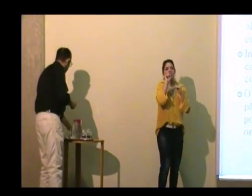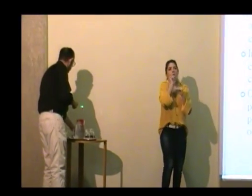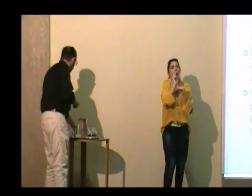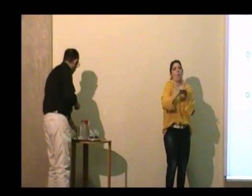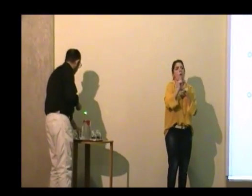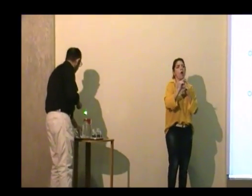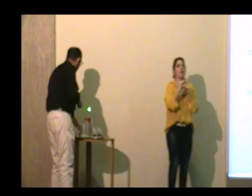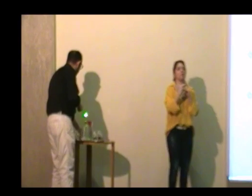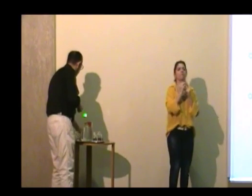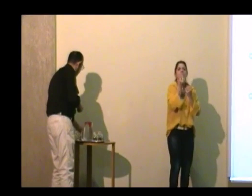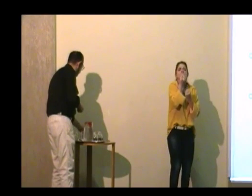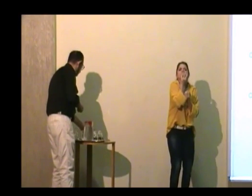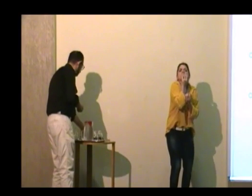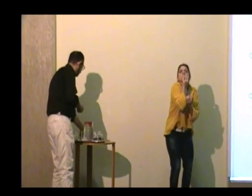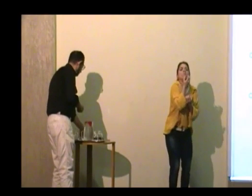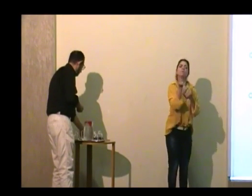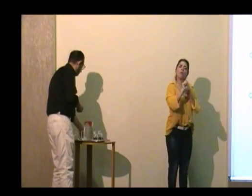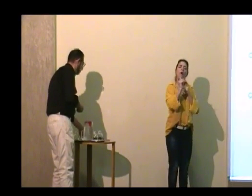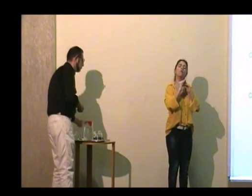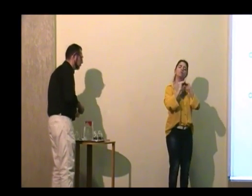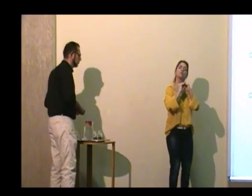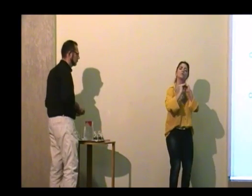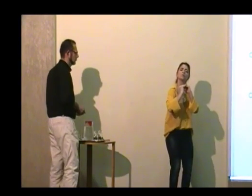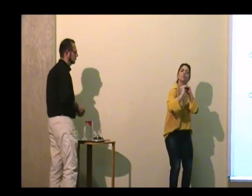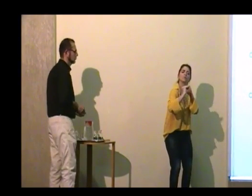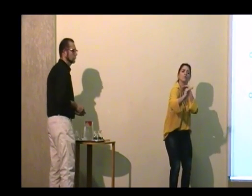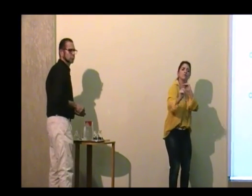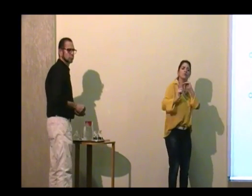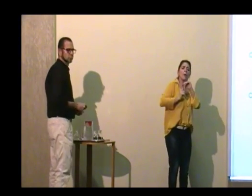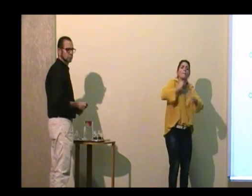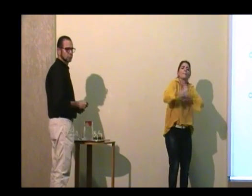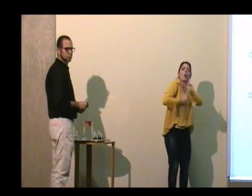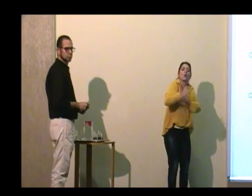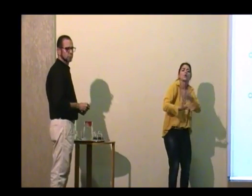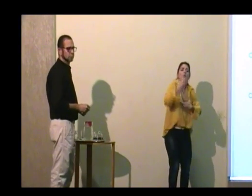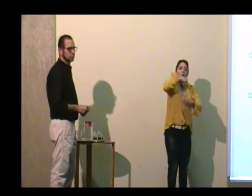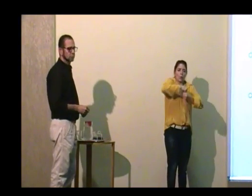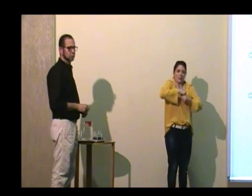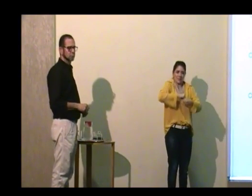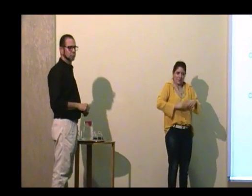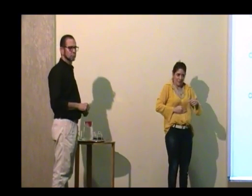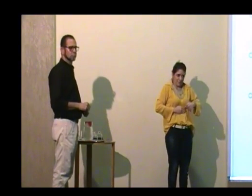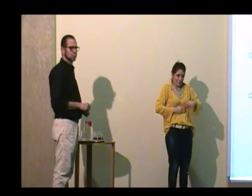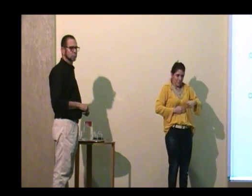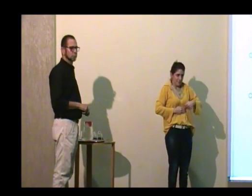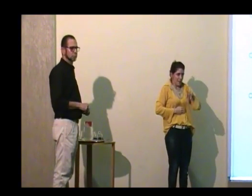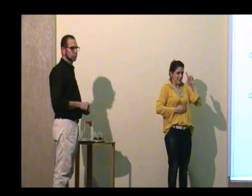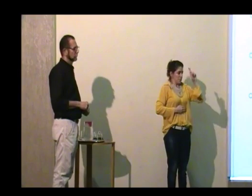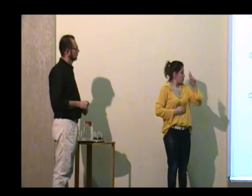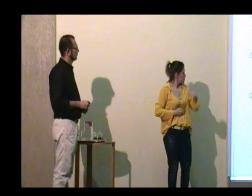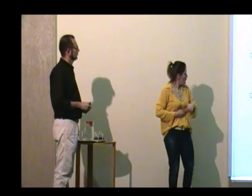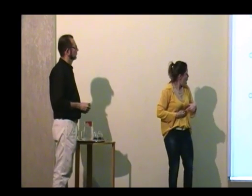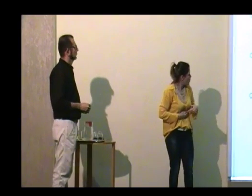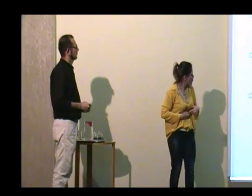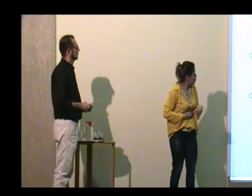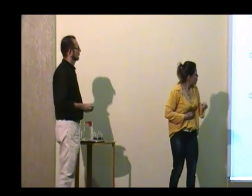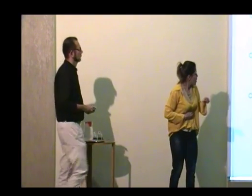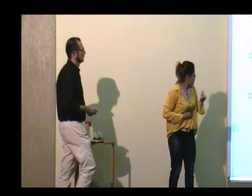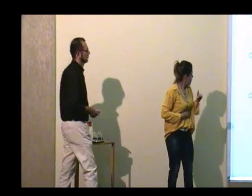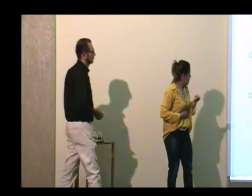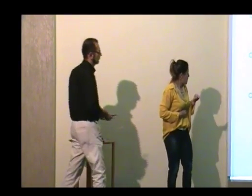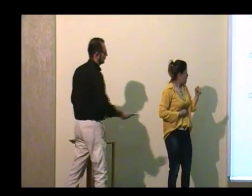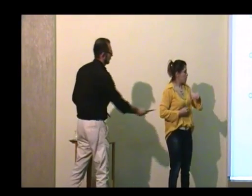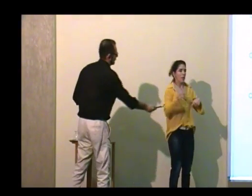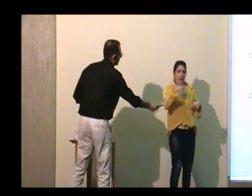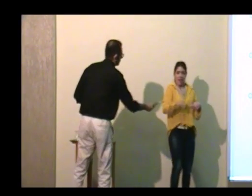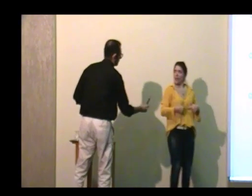o nosso pâncreas está com um problema e aí ocorre a diabetes mellitus. Ele não produz a insulina, ele para de